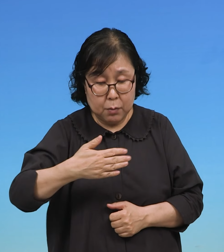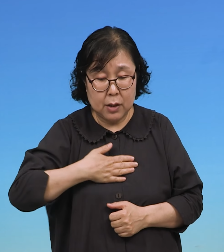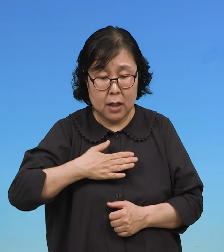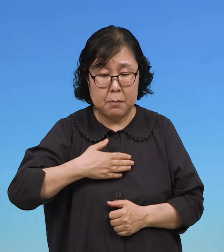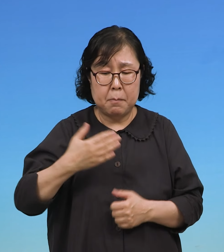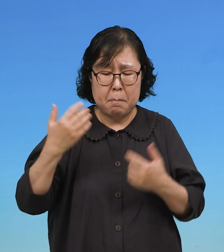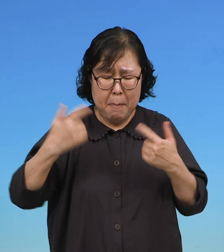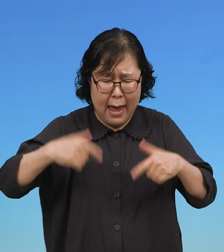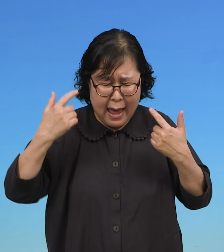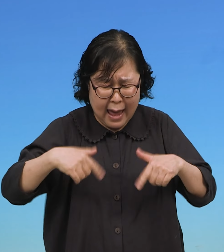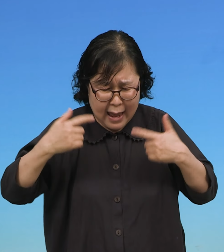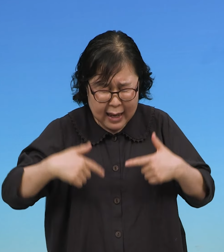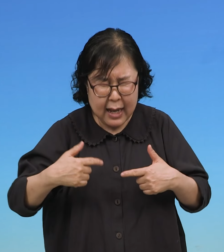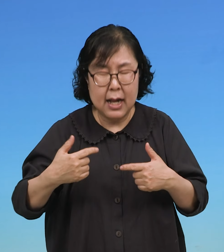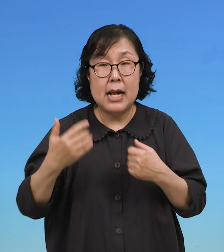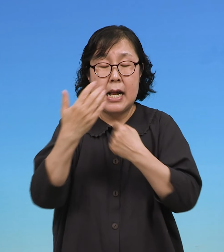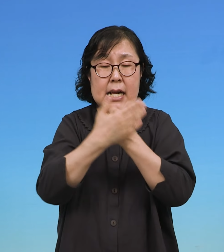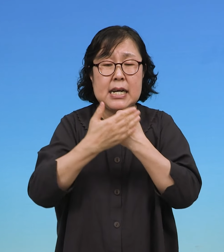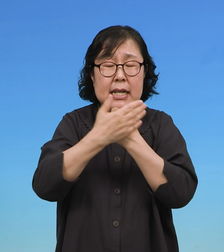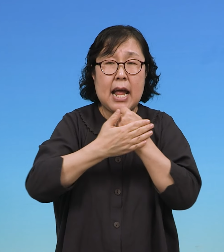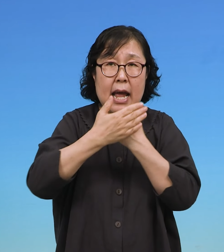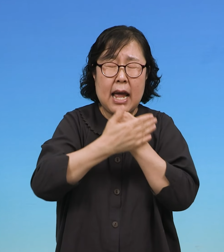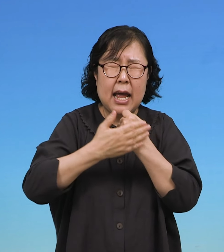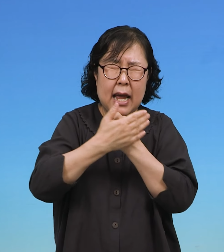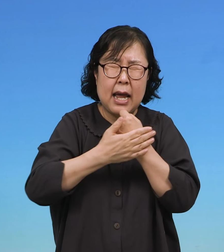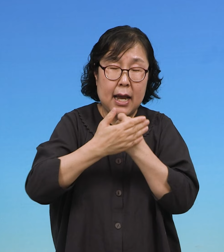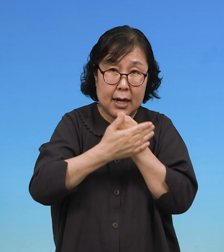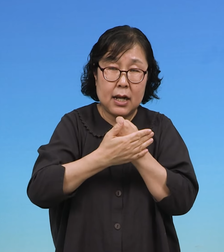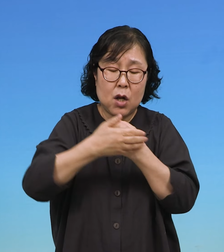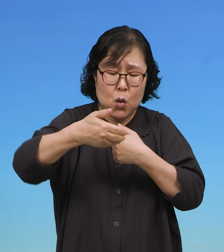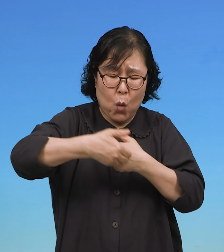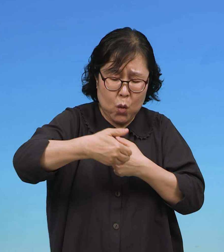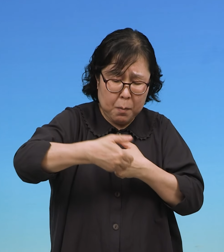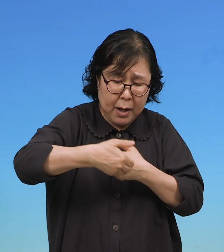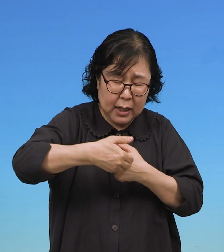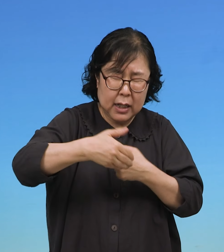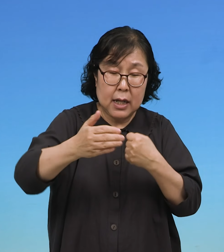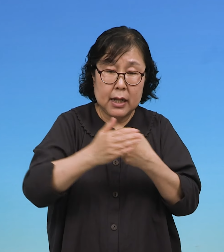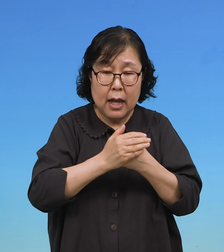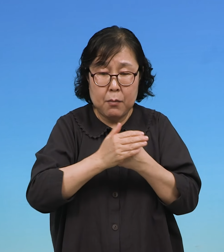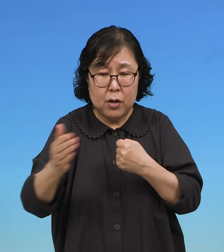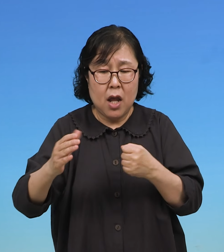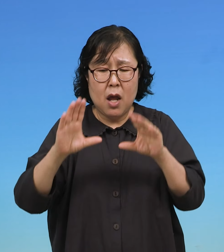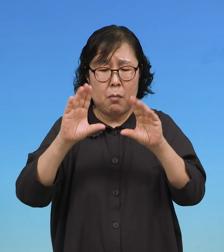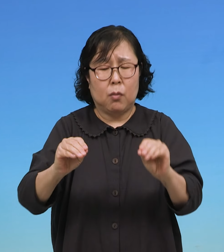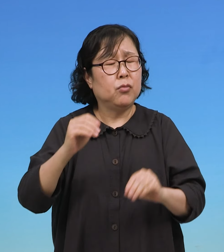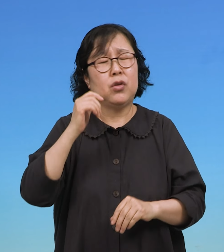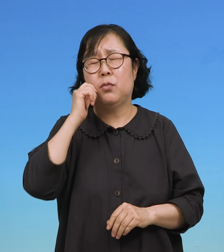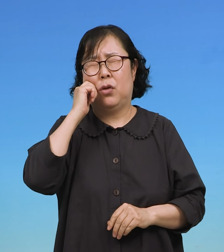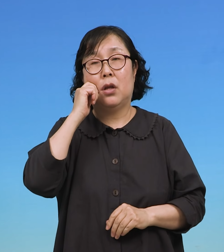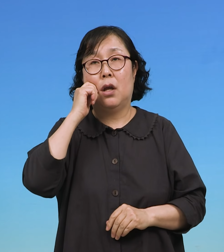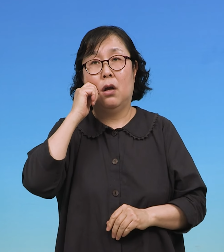어떻게 중단하겠냐고요? 하나님의 은혜 환대 많이 누리세요. 창세기 17장의 아브라함처럼.